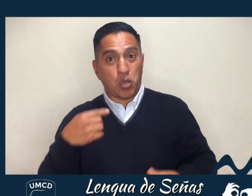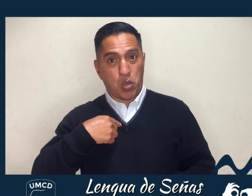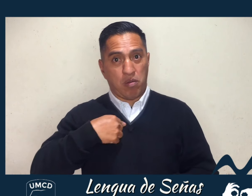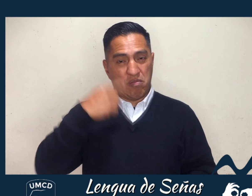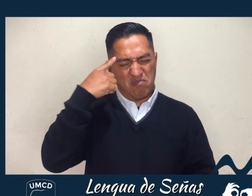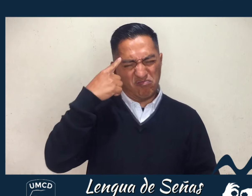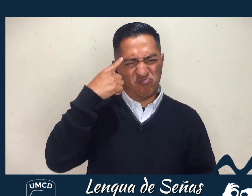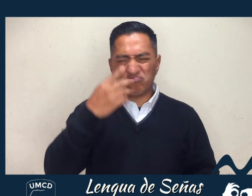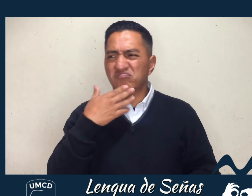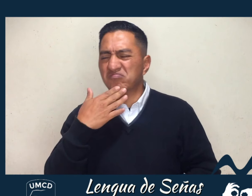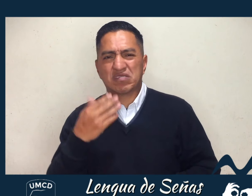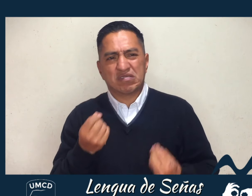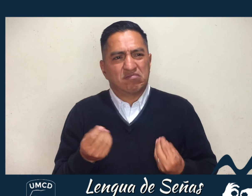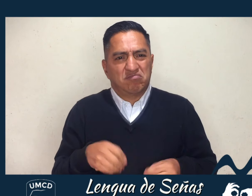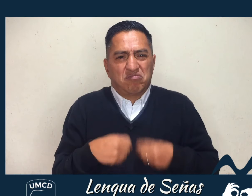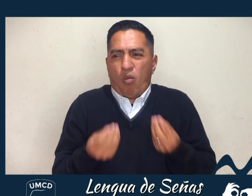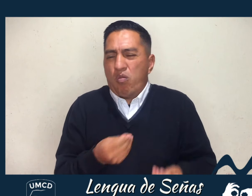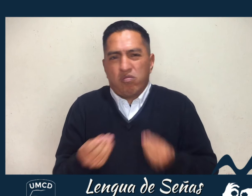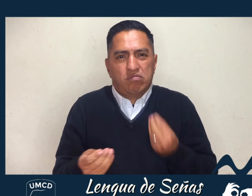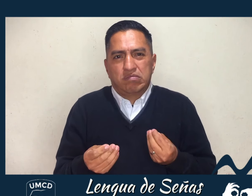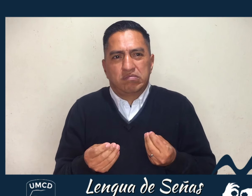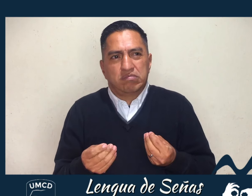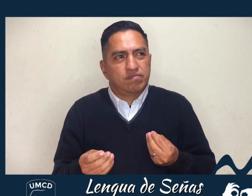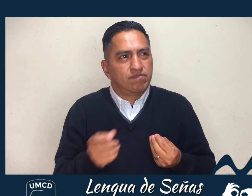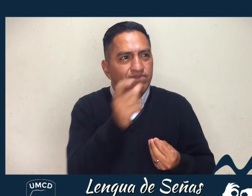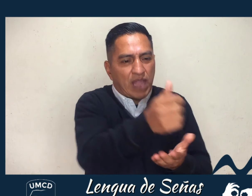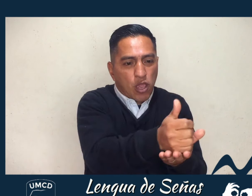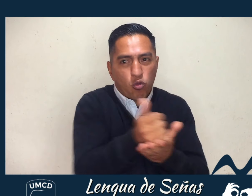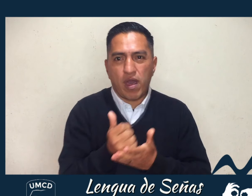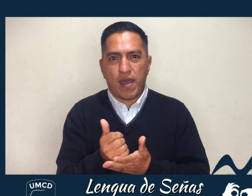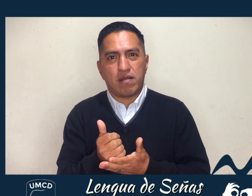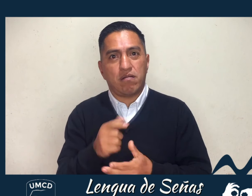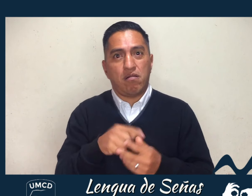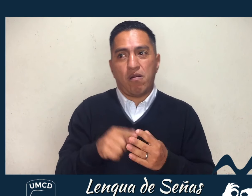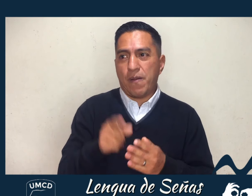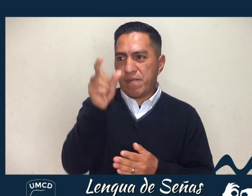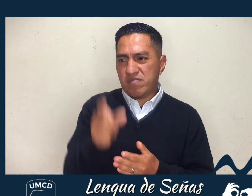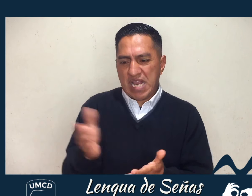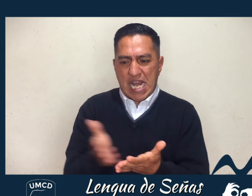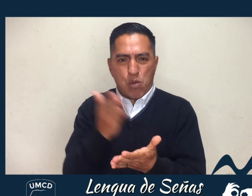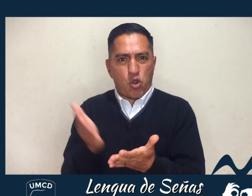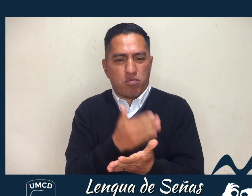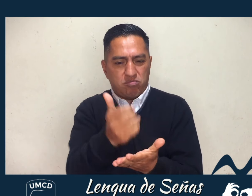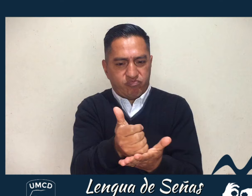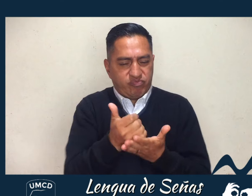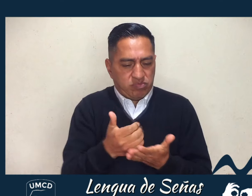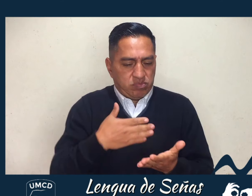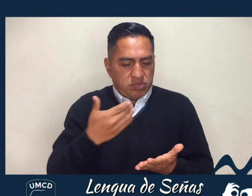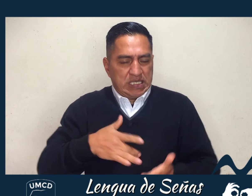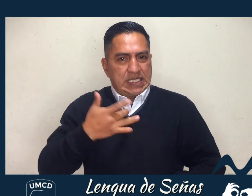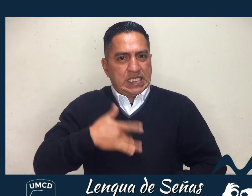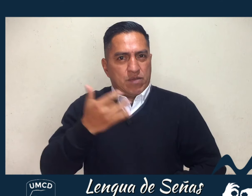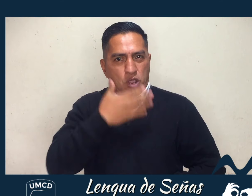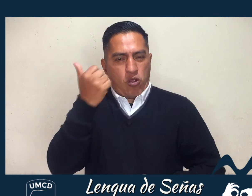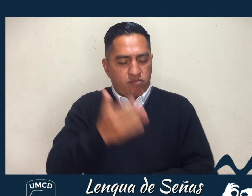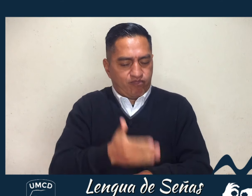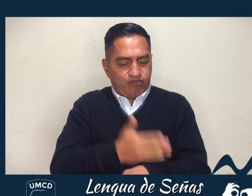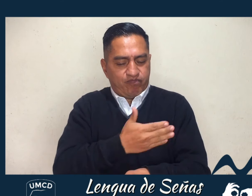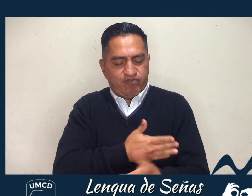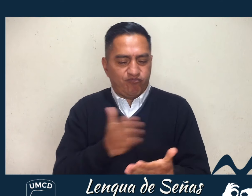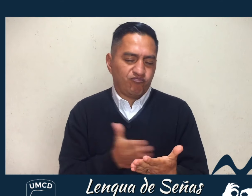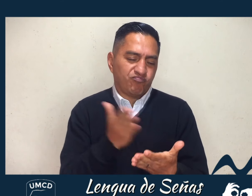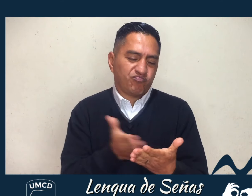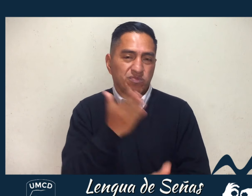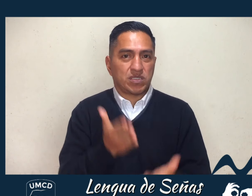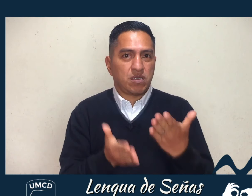que pensemos en tips, pasos o comportamientos específicos que debemos hacer para sentirnos mejor. De hecho,